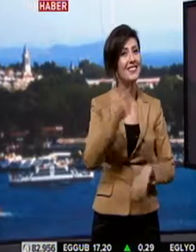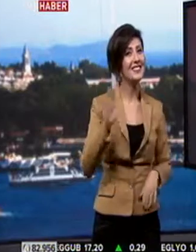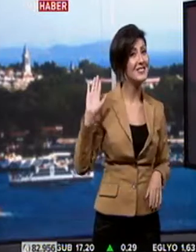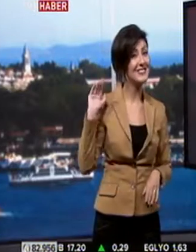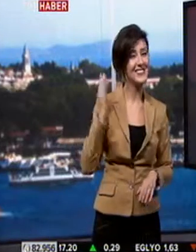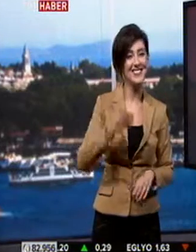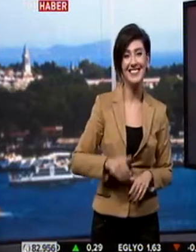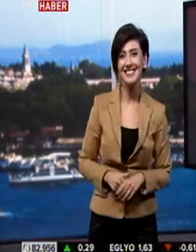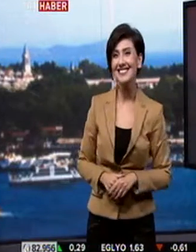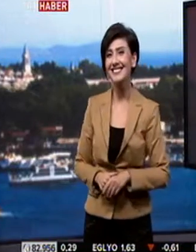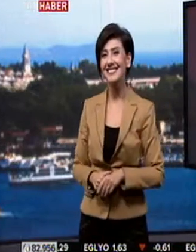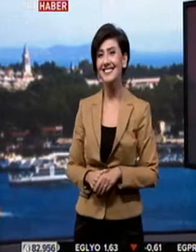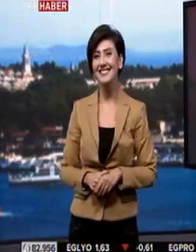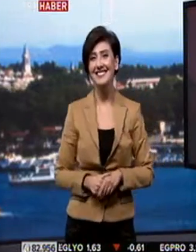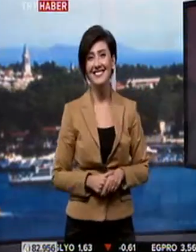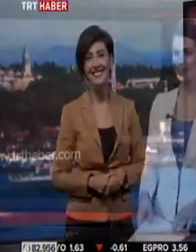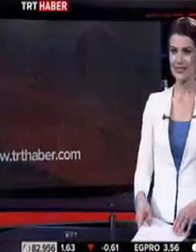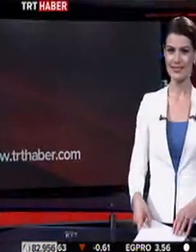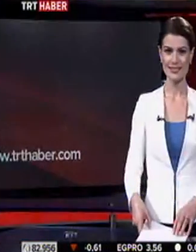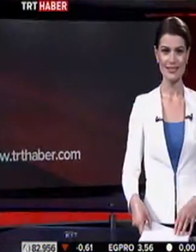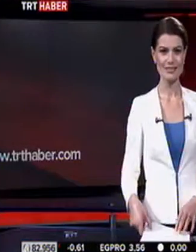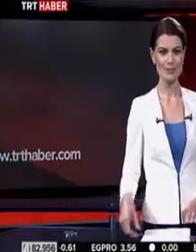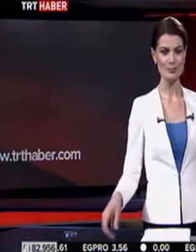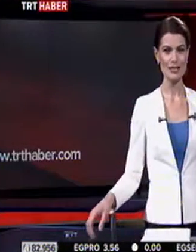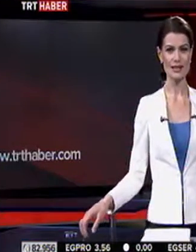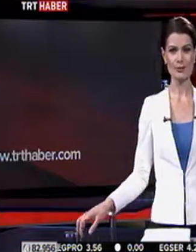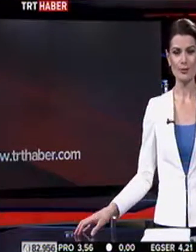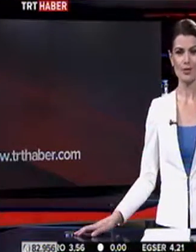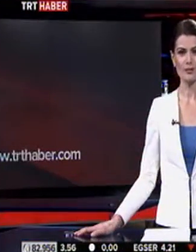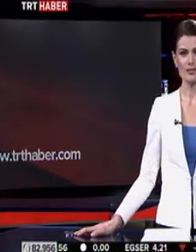haberlerimizi noktalıyoruz. Ve sevgili seyirciler, gün biterken haber kuşağı